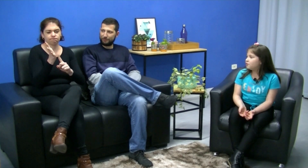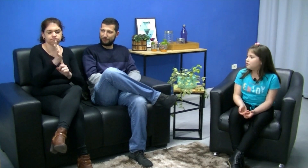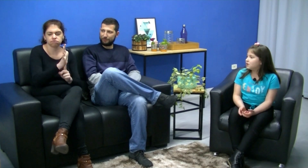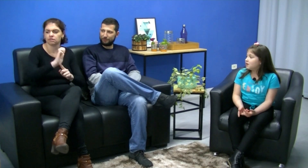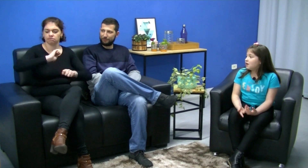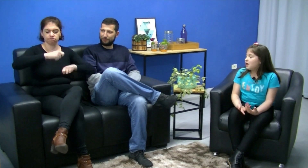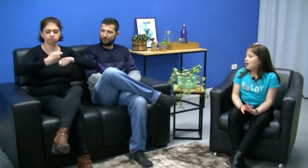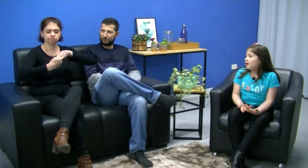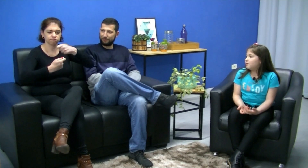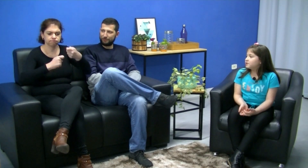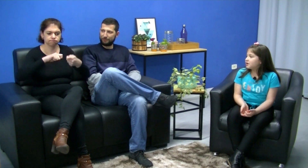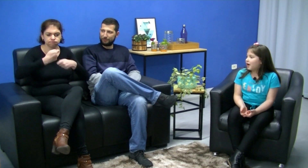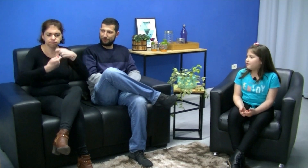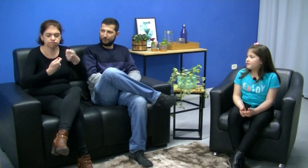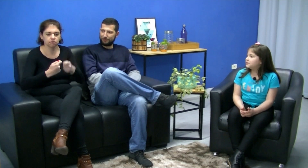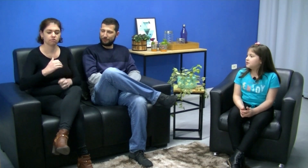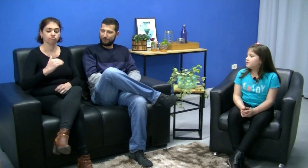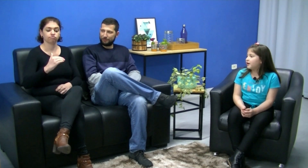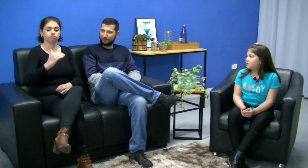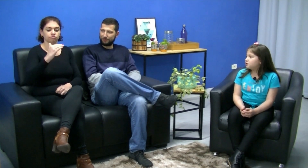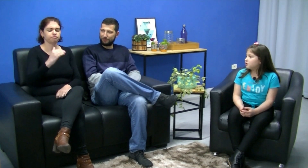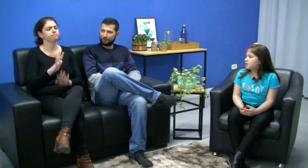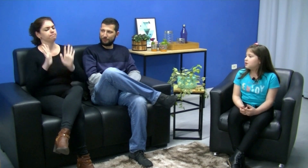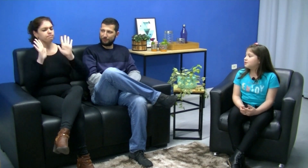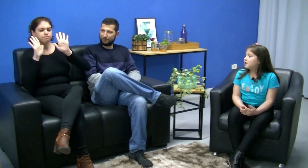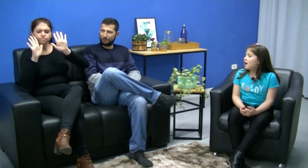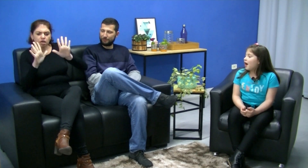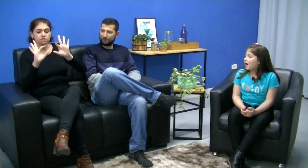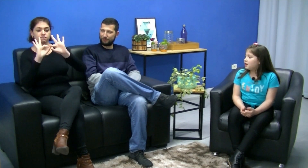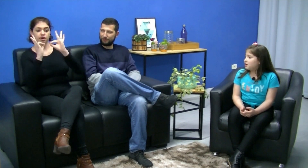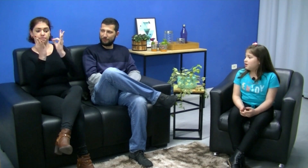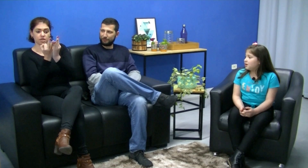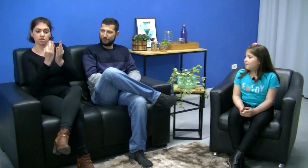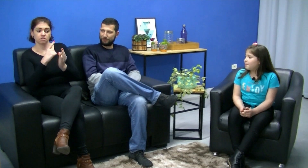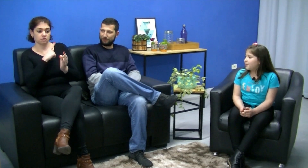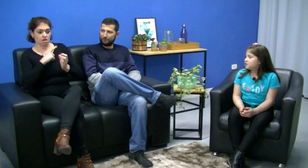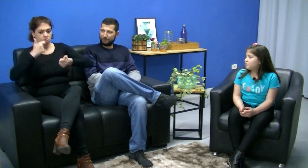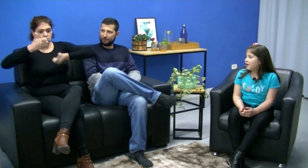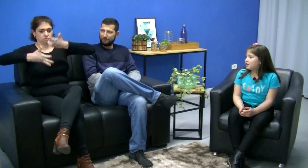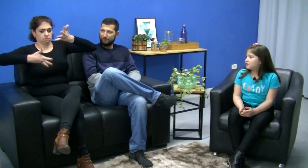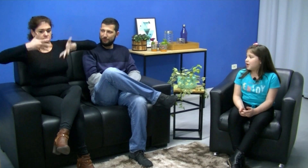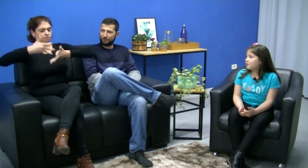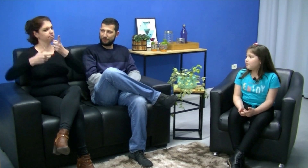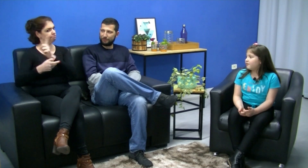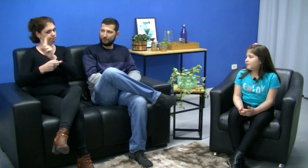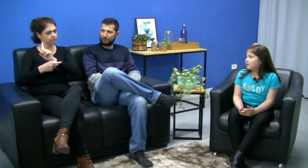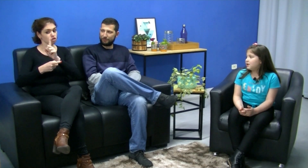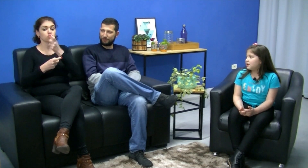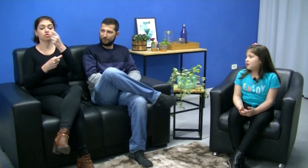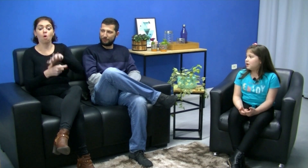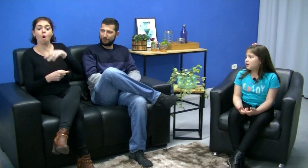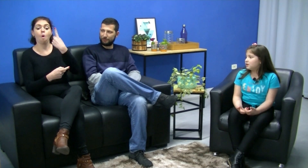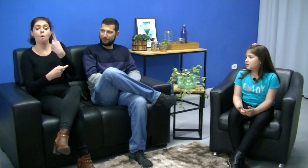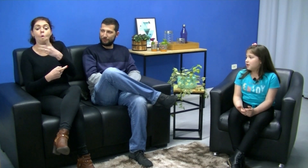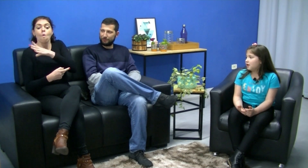fruta, mostrava fazendo vários joguinhos. Aí, mas espera, tem